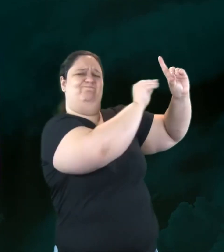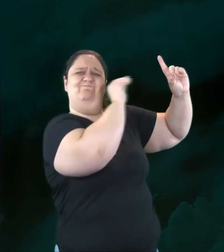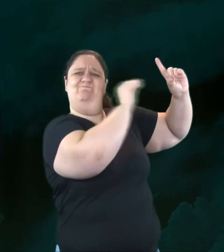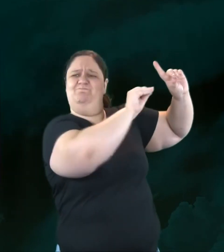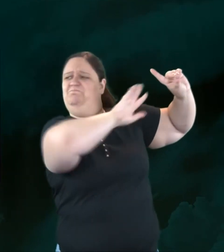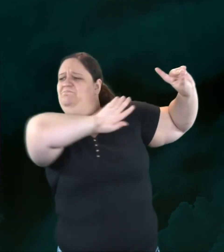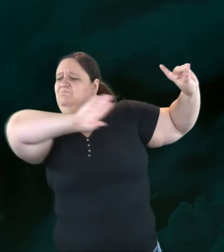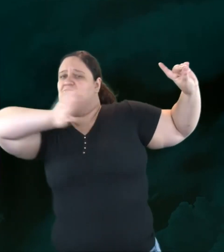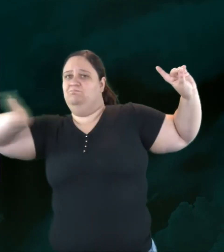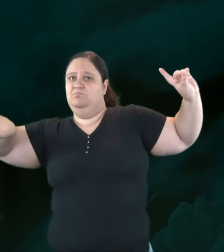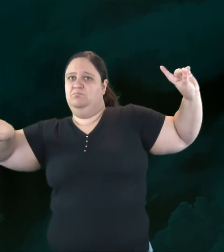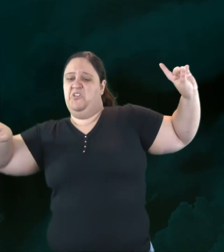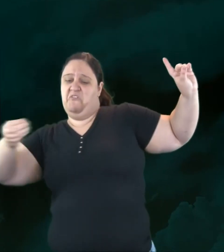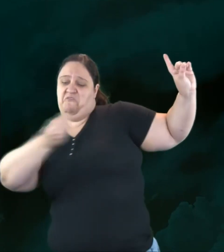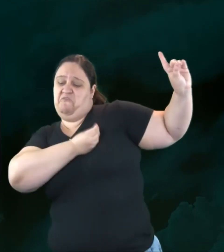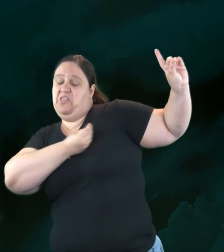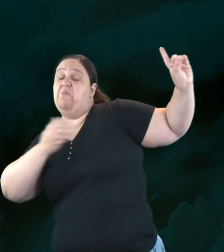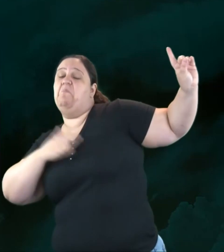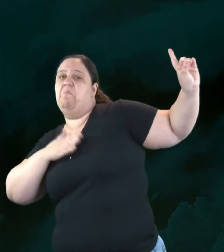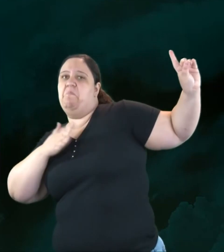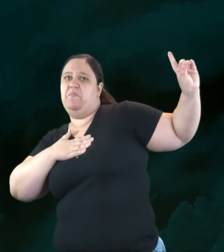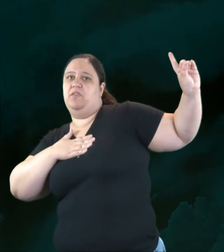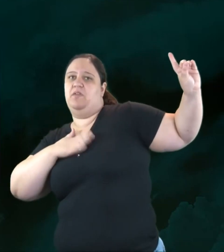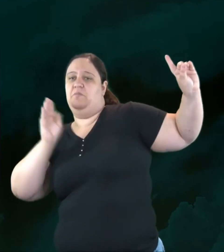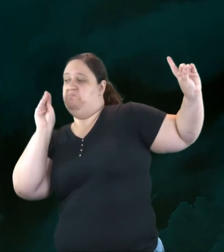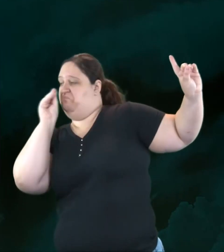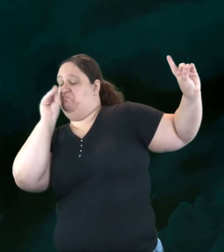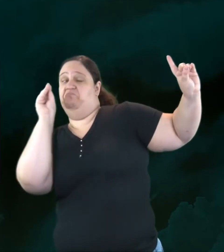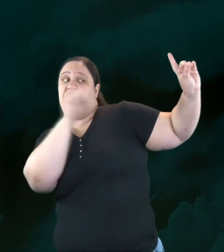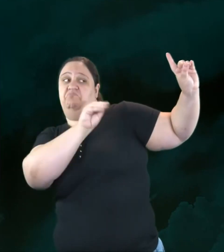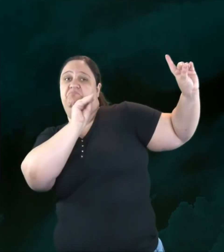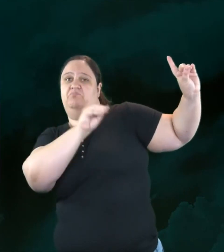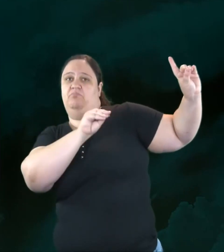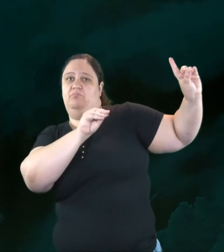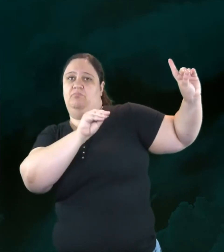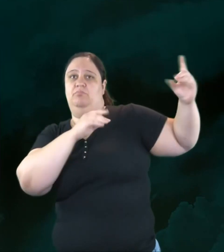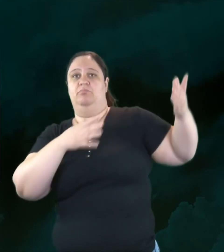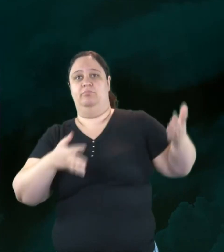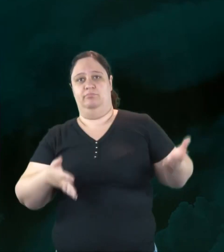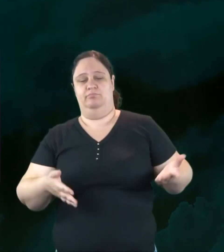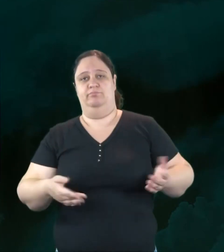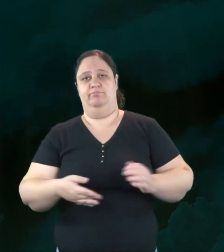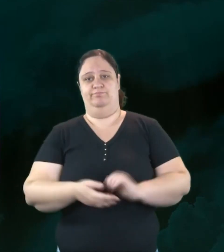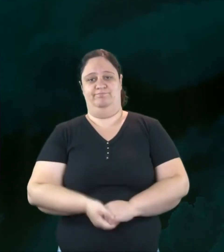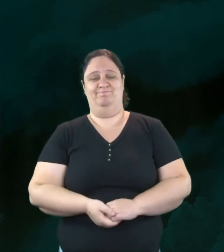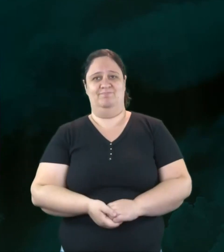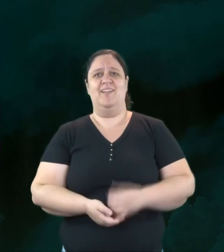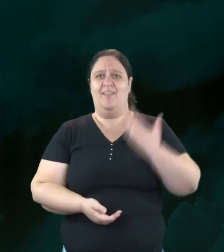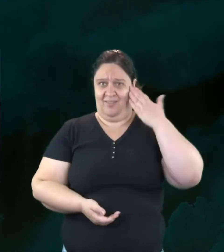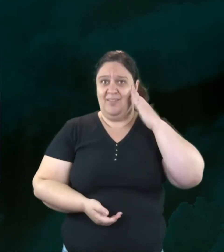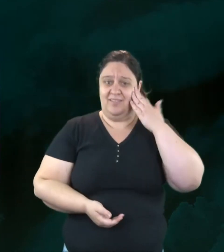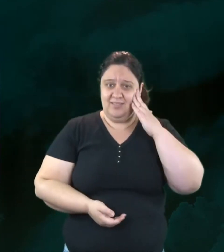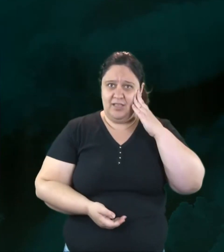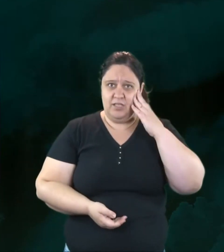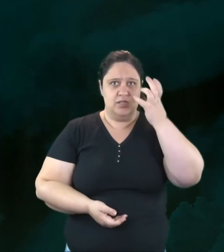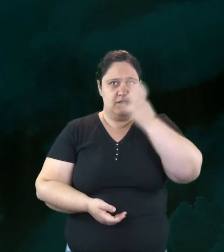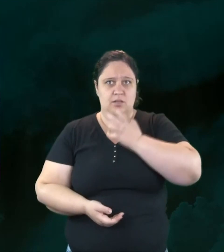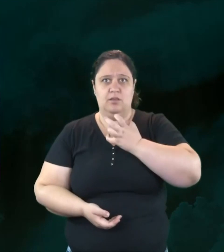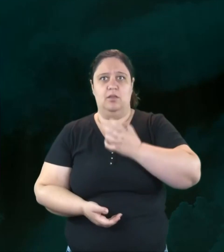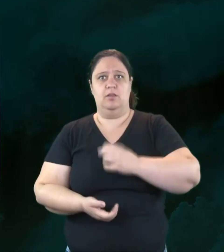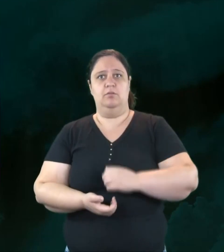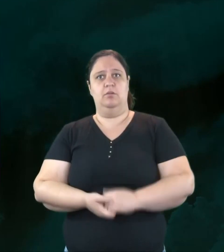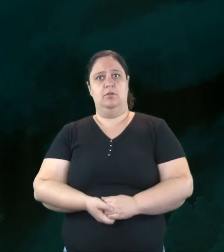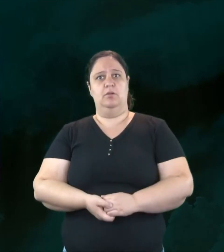Vamos terminar de desconectar de Deus, até mesmo como Criador e criatura. Vocês estão me entendendo a seriedade